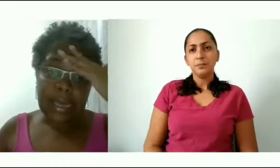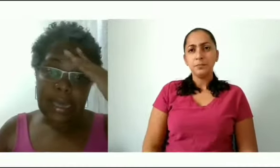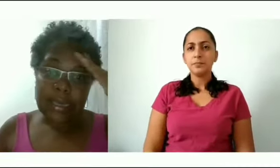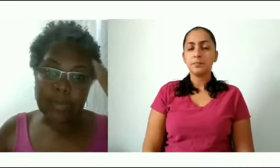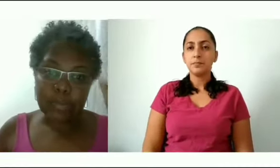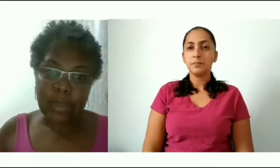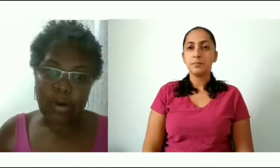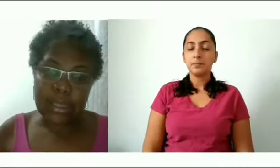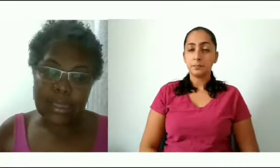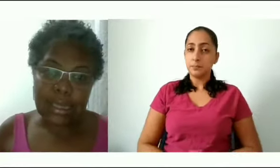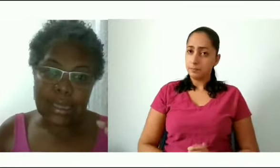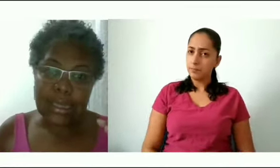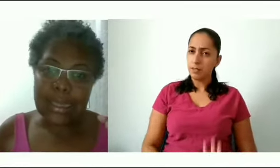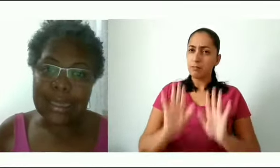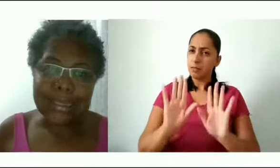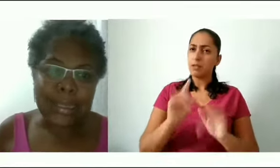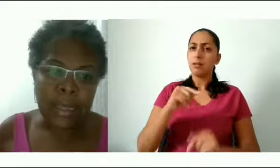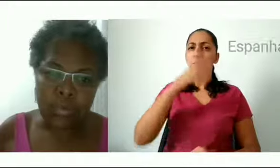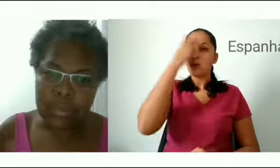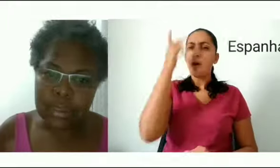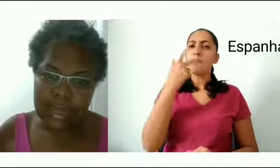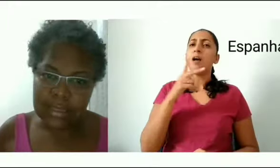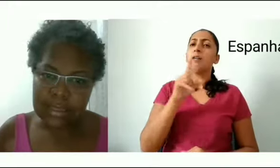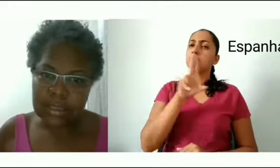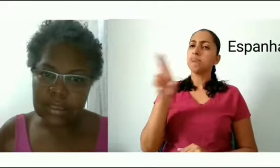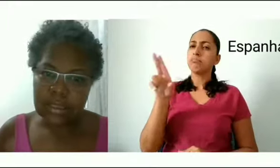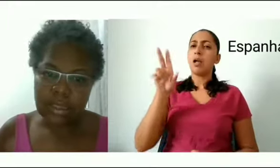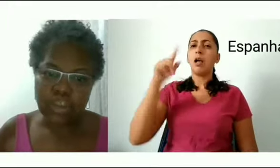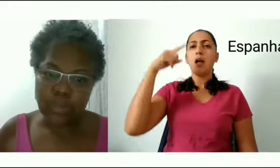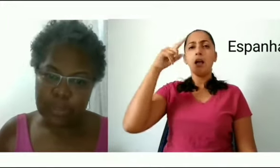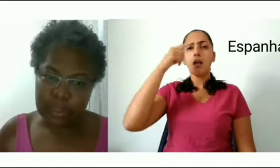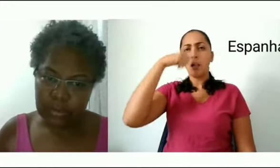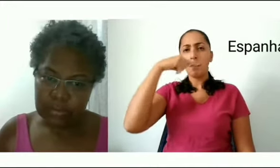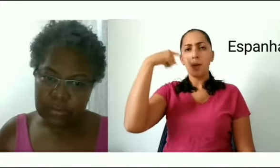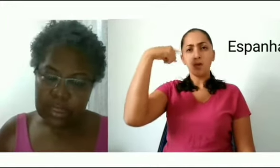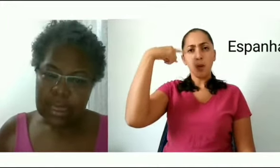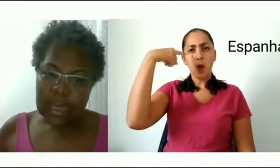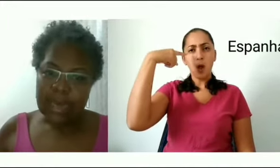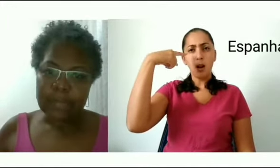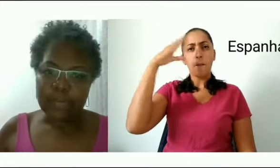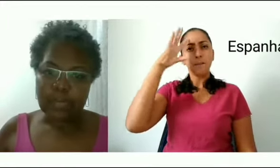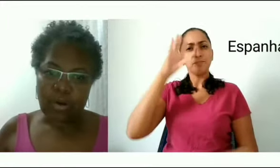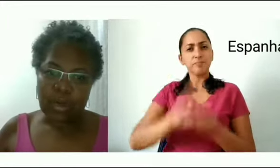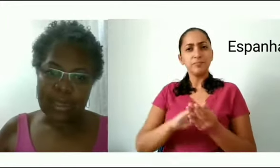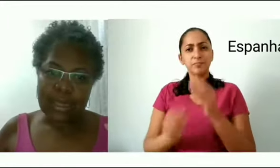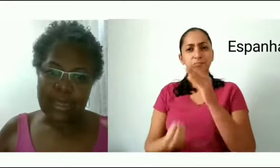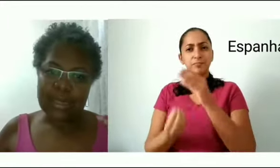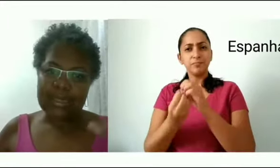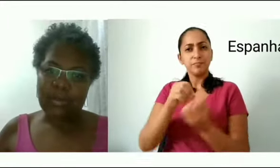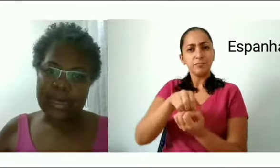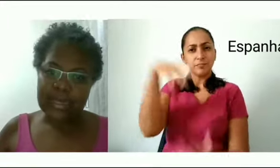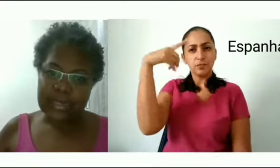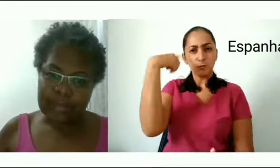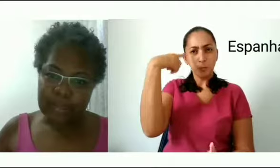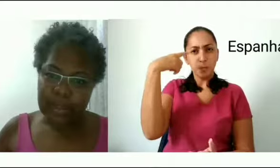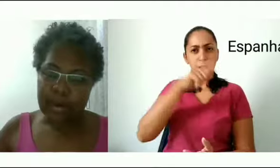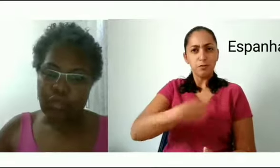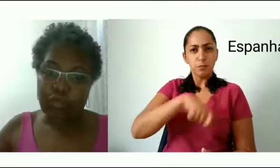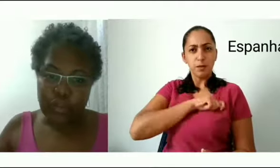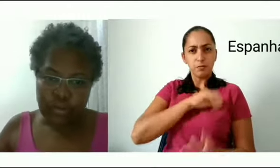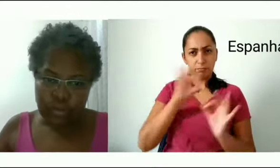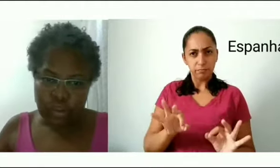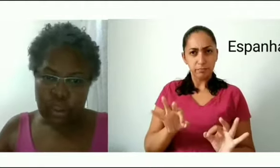a gripe espanhola, ela não nasce na Espanha. A gripe espanhola, ela é uma